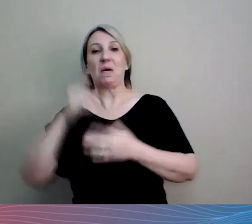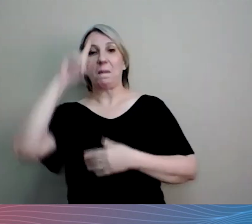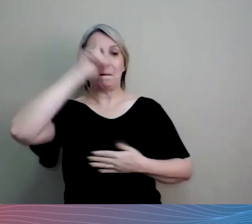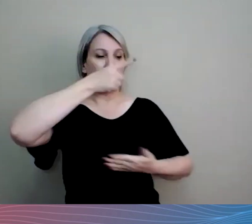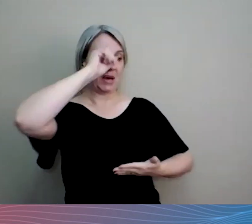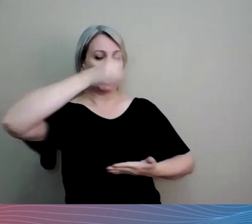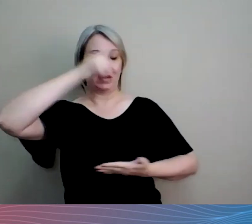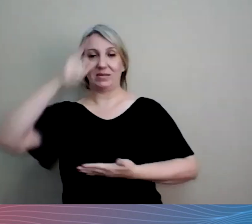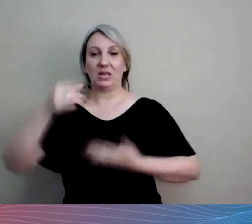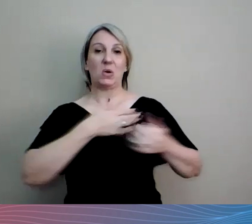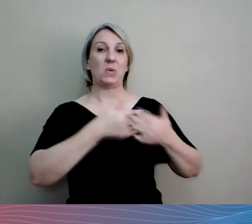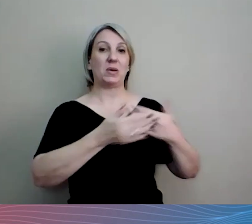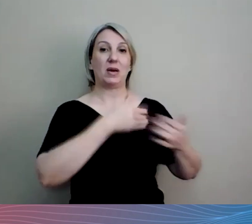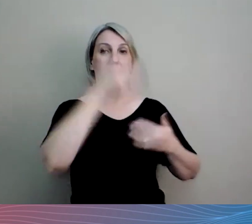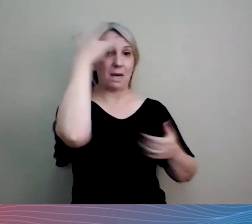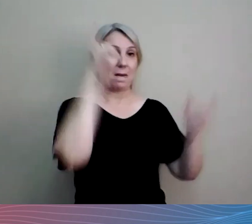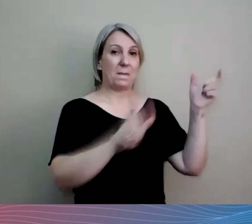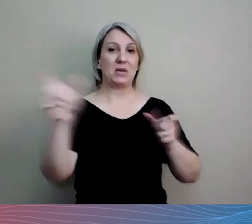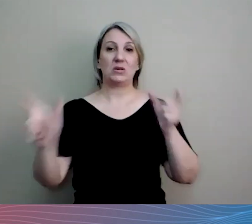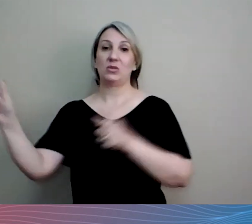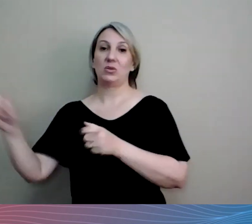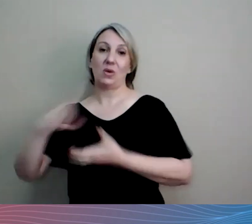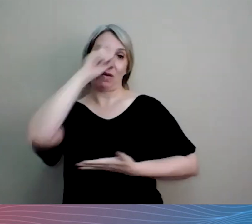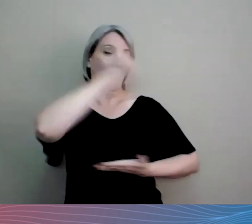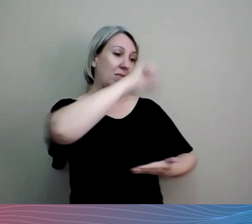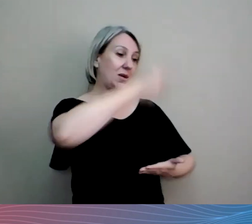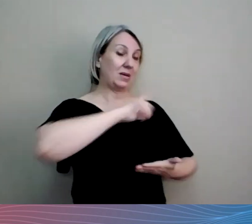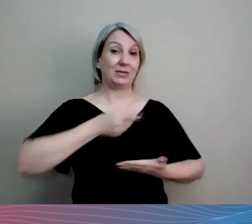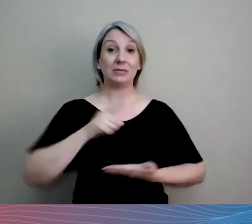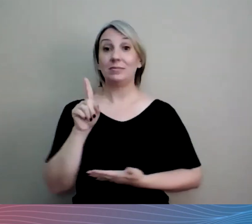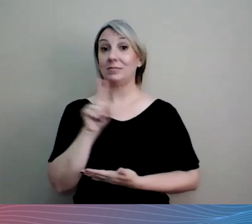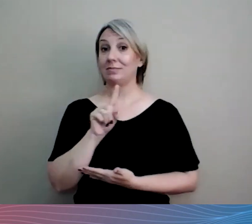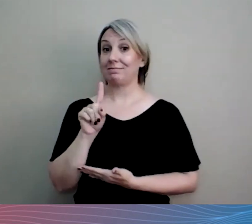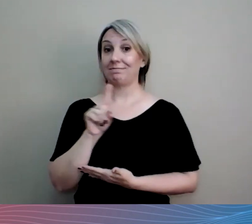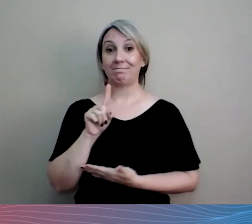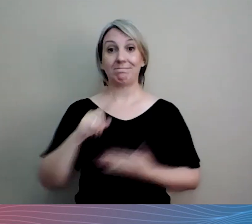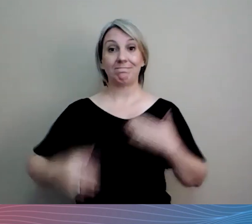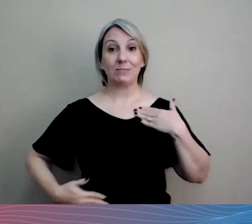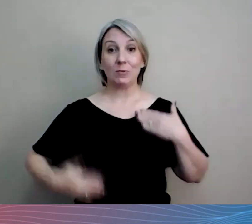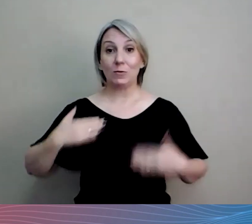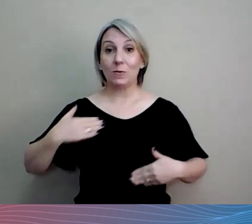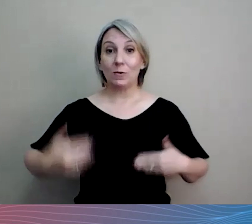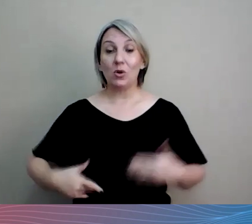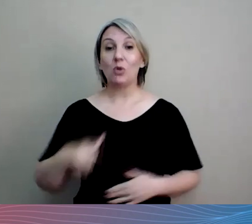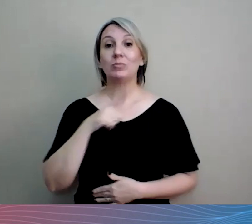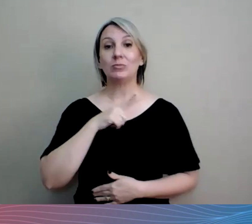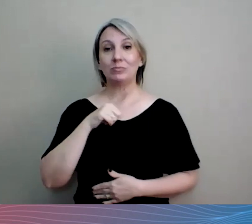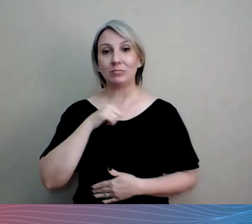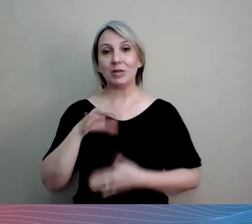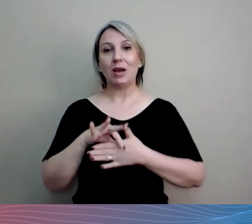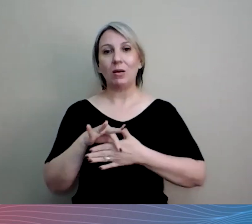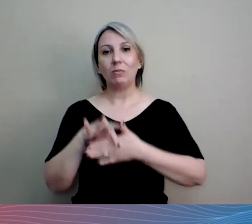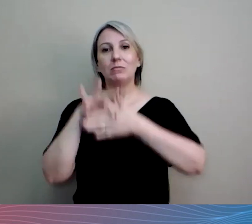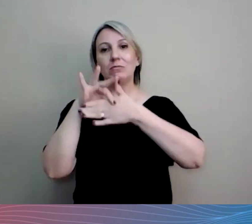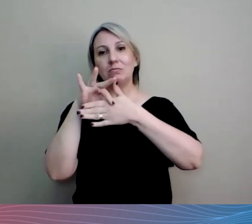fazer o que quiser. Não é assim, não. Aqui no corpo, irmão, tem um Senhor. E se você obedece ao comando desse Senhor, e eu